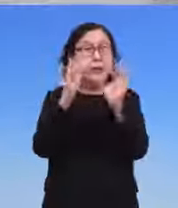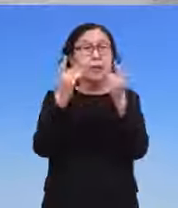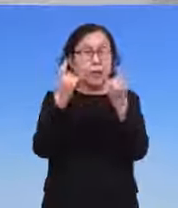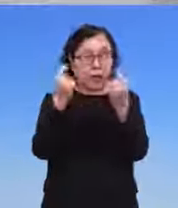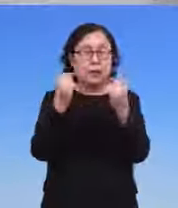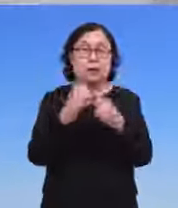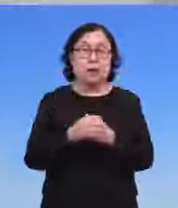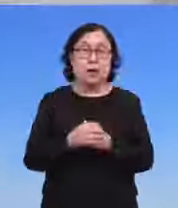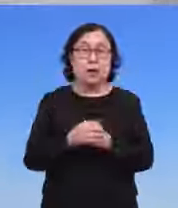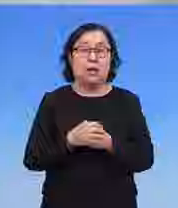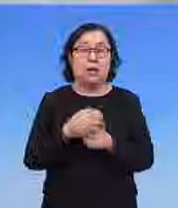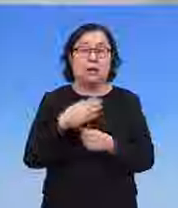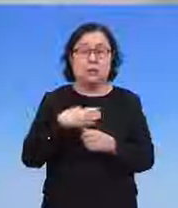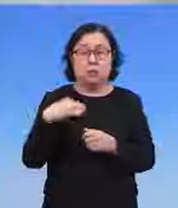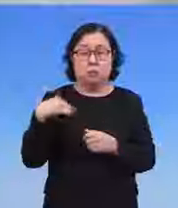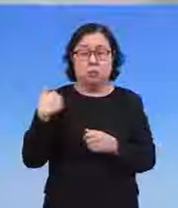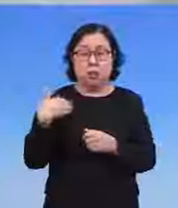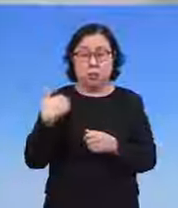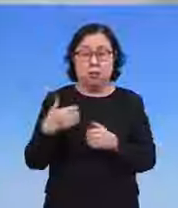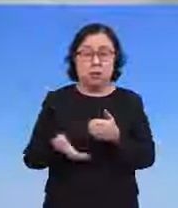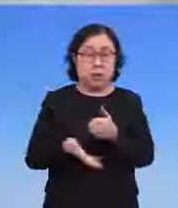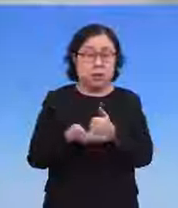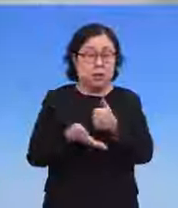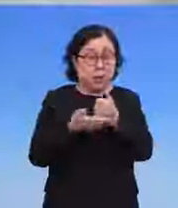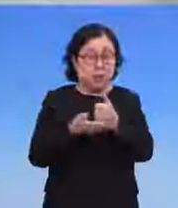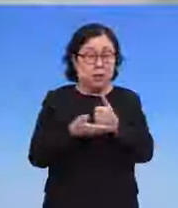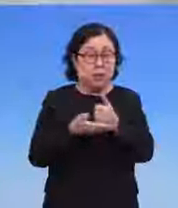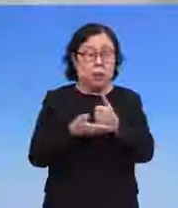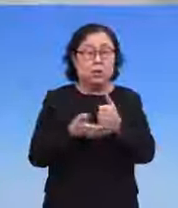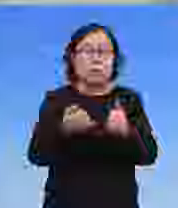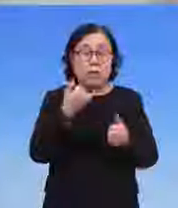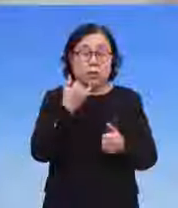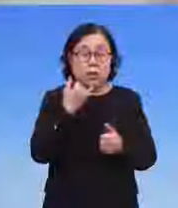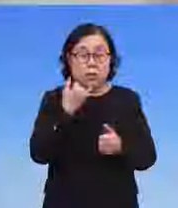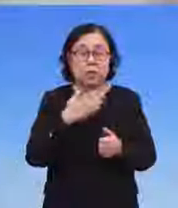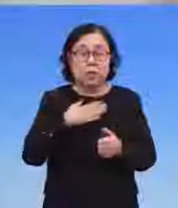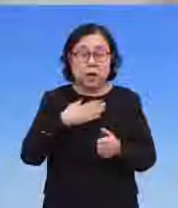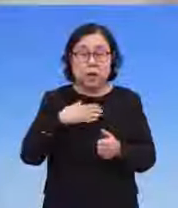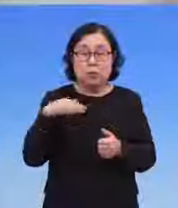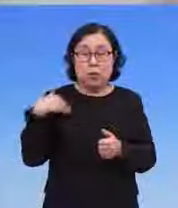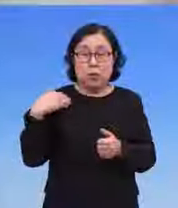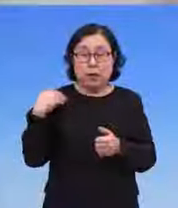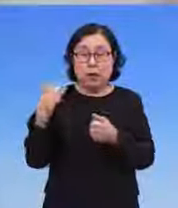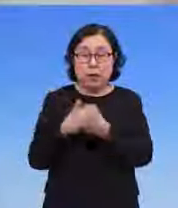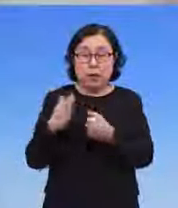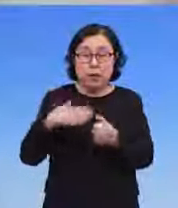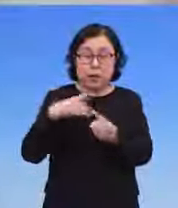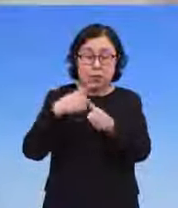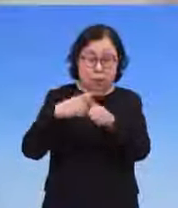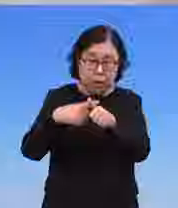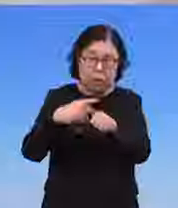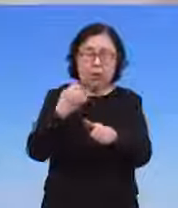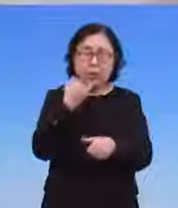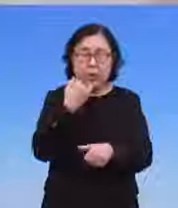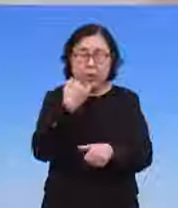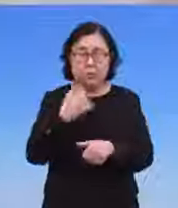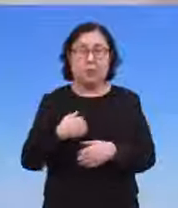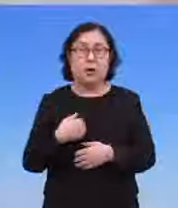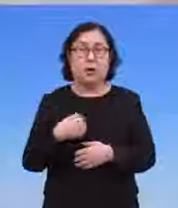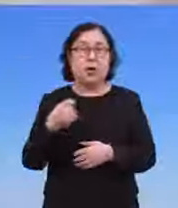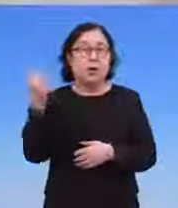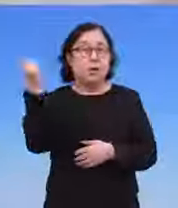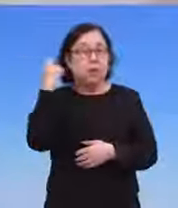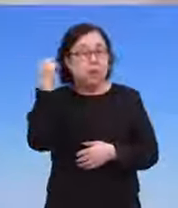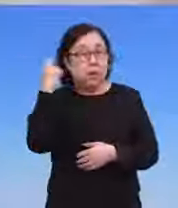몰라서 나를 칭찬하는 거나 몰라서 나를 비난하는 거나 그거 뭐 그렇게 안달복달 교정하려고 애쓸 거가 뭐가 있습니까? 소리는 곧 없어질